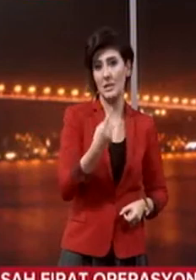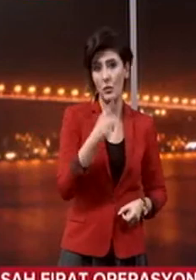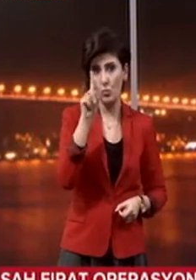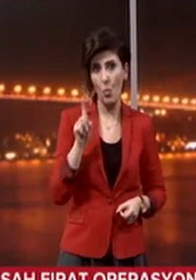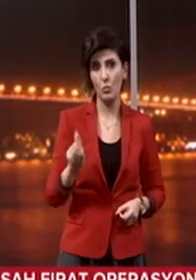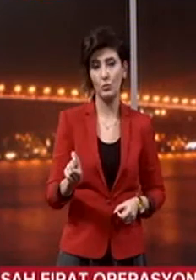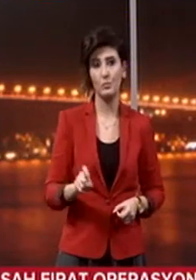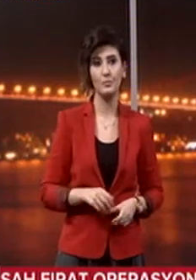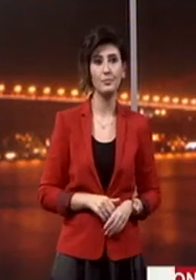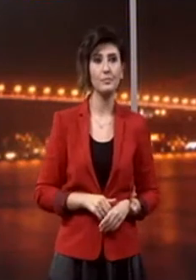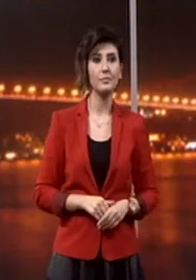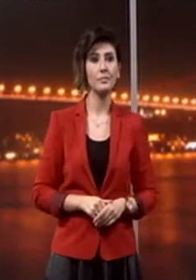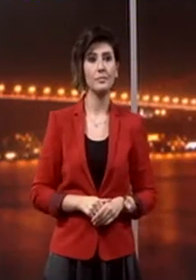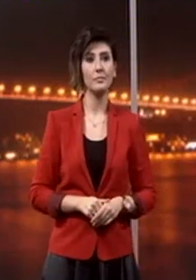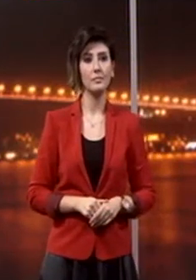sordu.